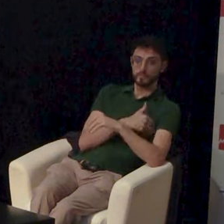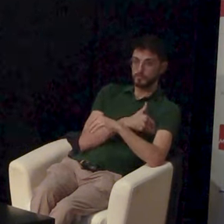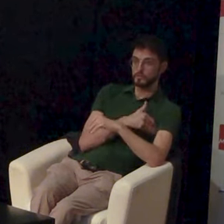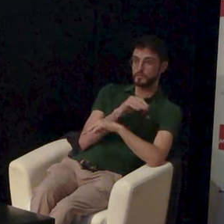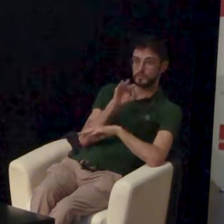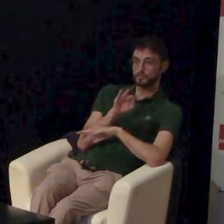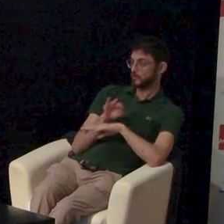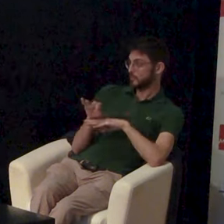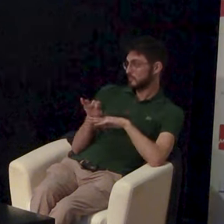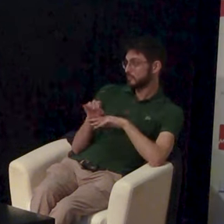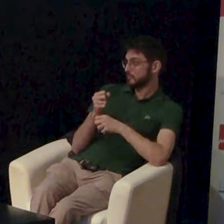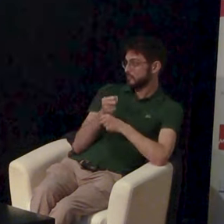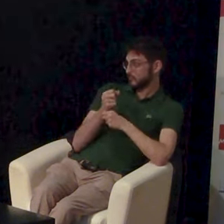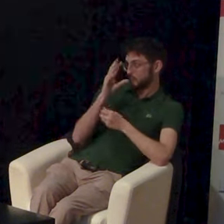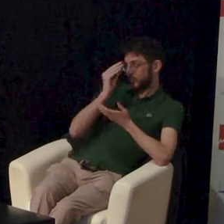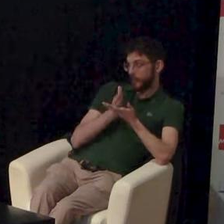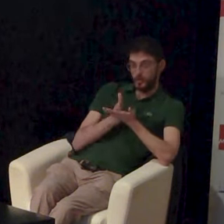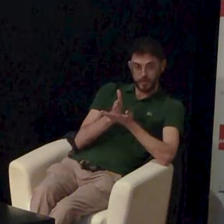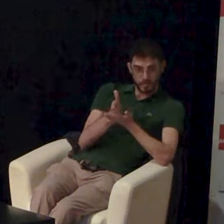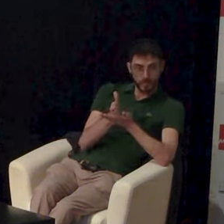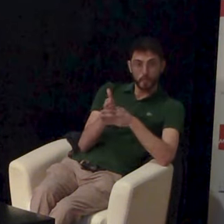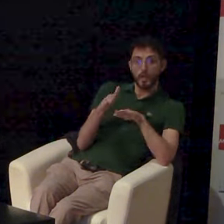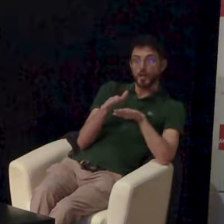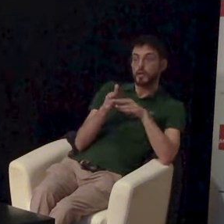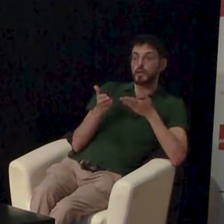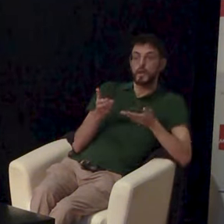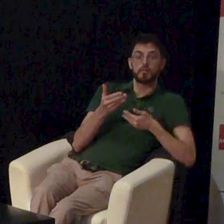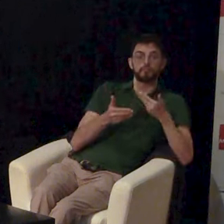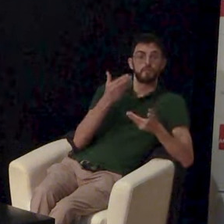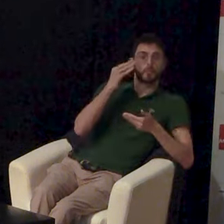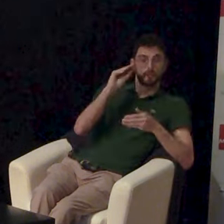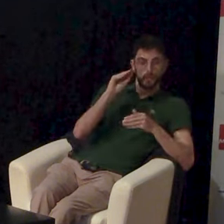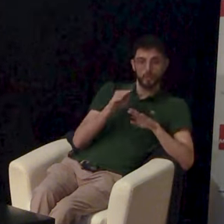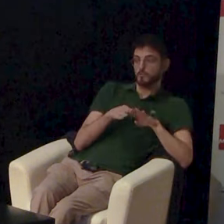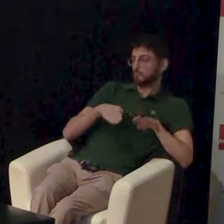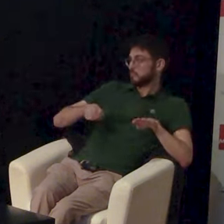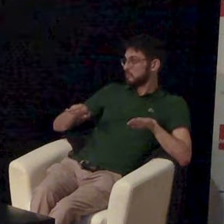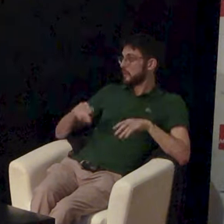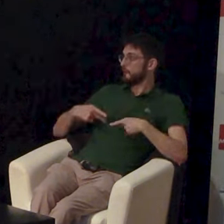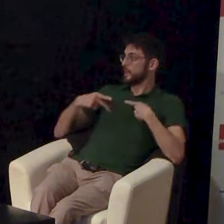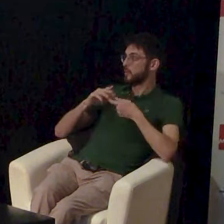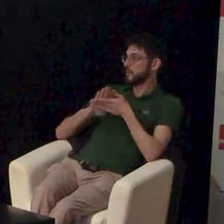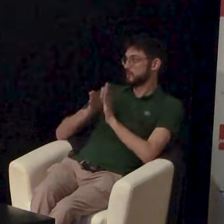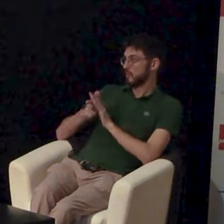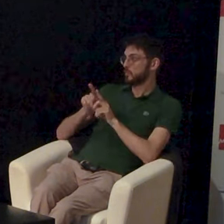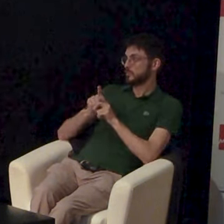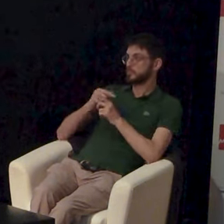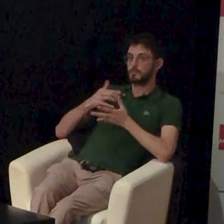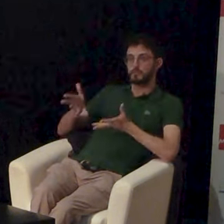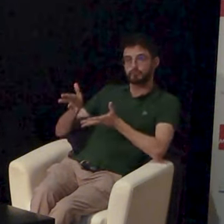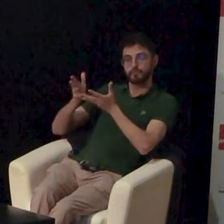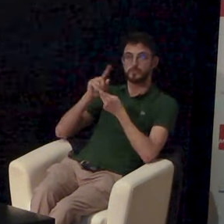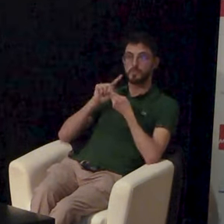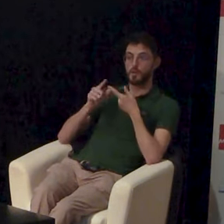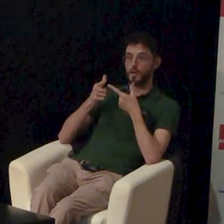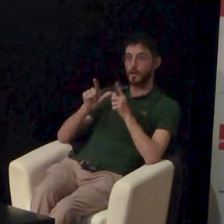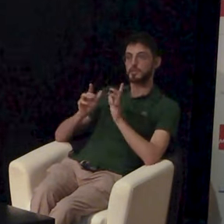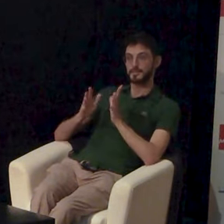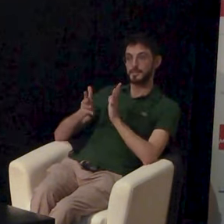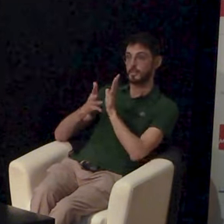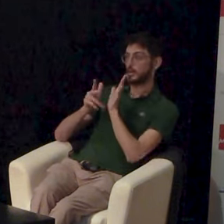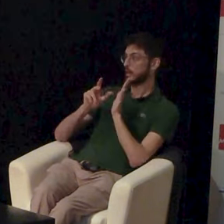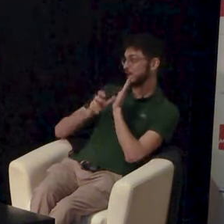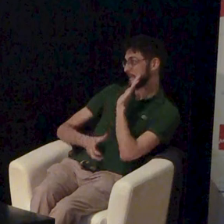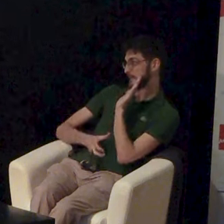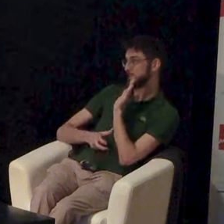3 ans, et là, je travaille dans une agence d'architectes. Donc voilà mon parcours. En tant qu'étudiant, et j'ai aussi une vie